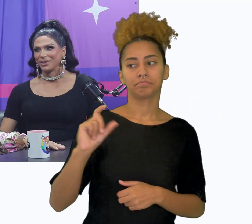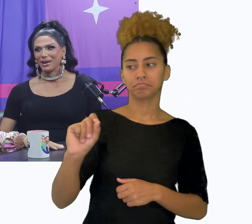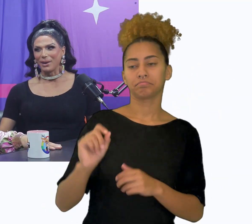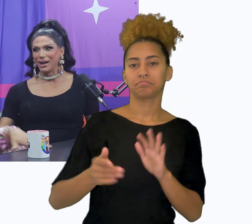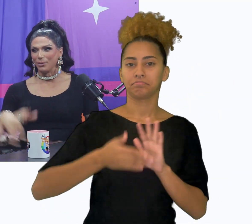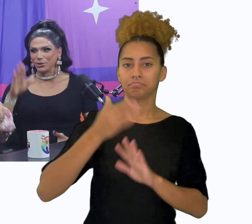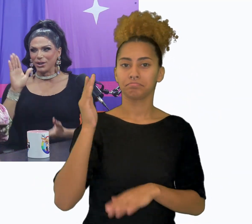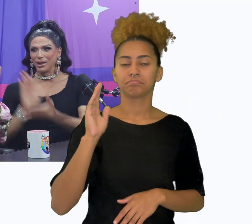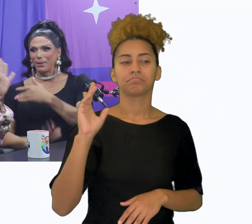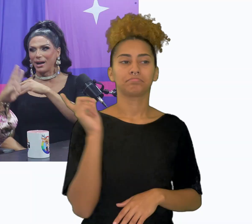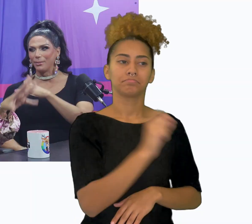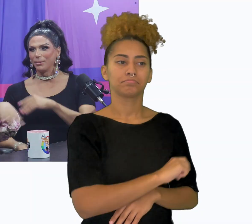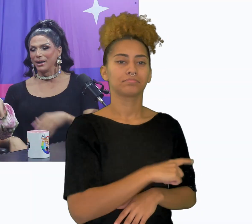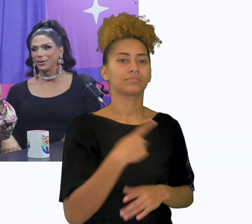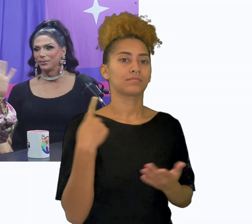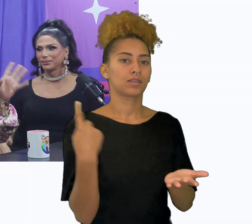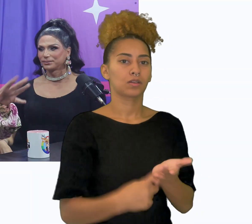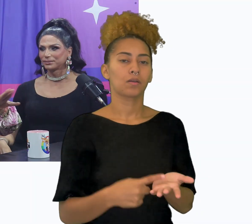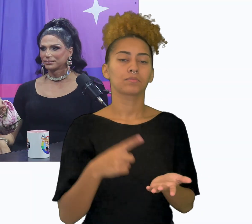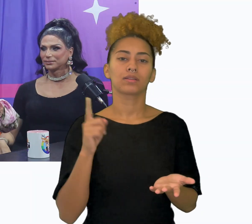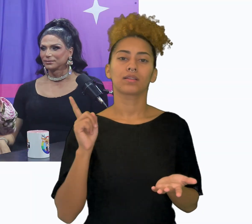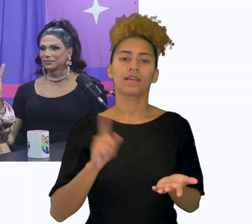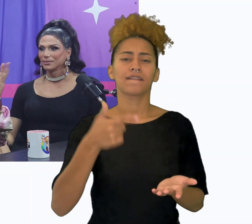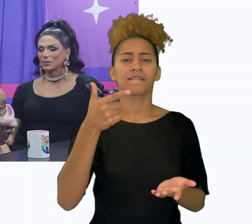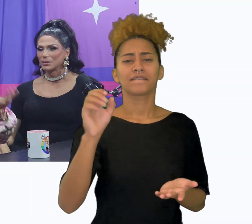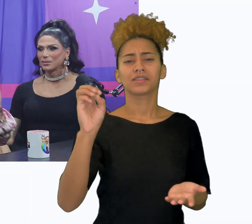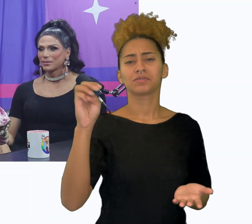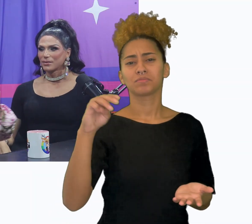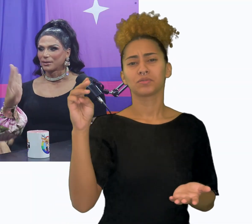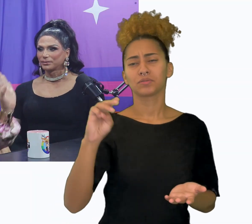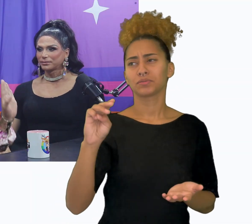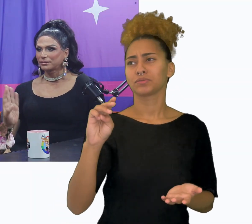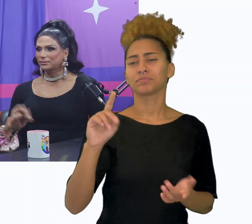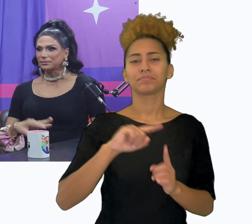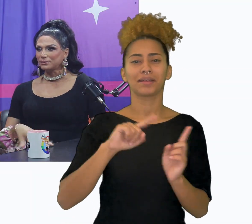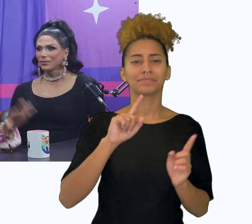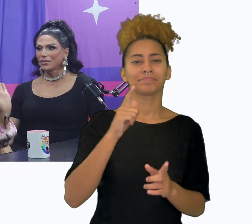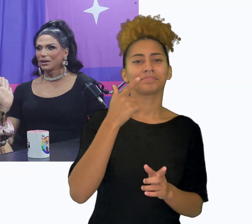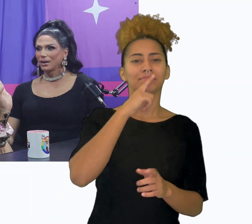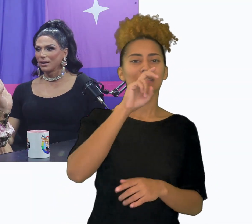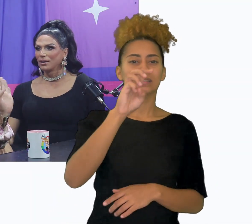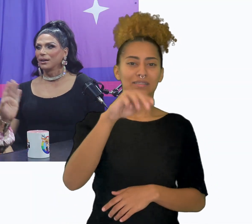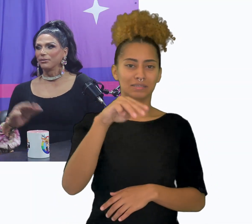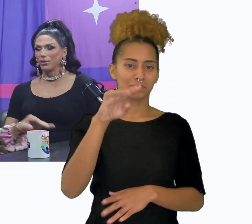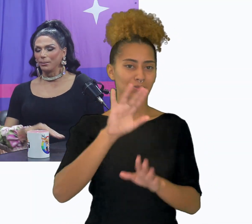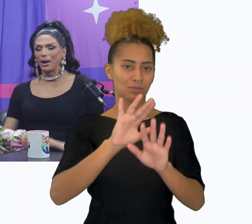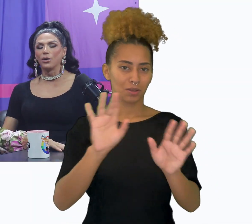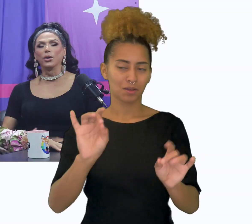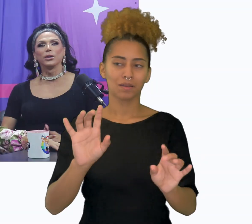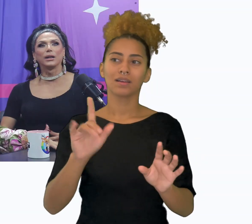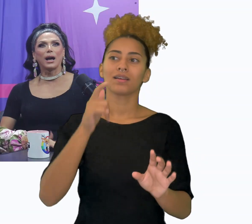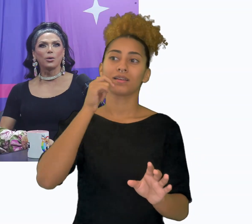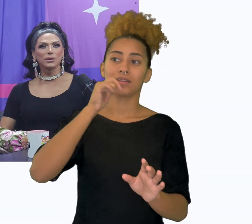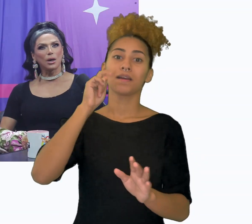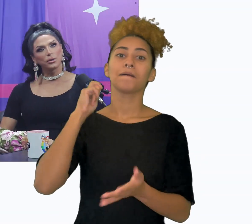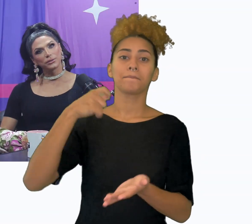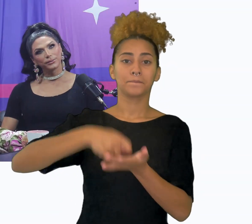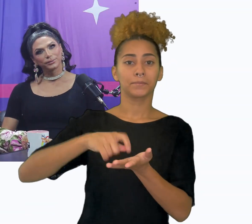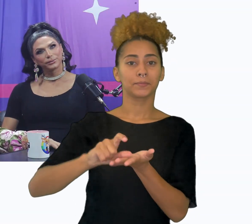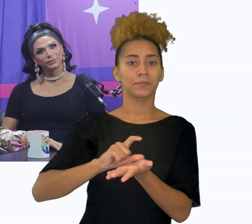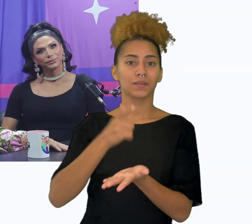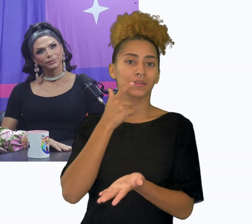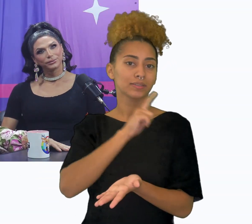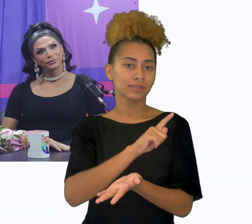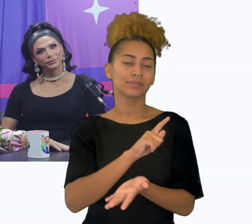não... Era Pegamos tipo, o dinheiro, o combinado pegamos era o uma quê? coisa de 20 minutos, a gente só fez 5. Ainda bem que ela pagou, né, a Mapô? Pagou e